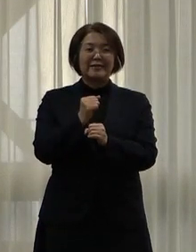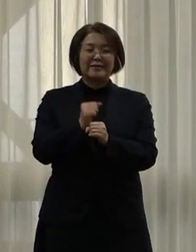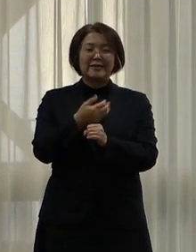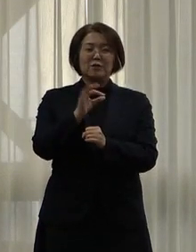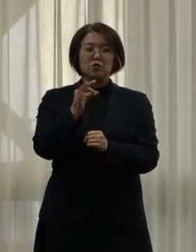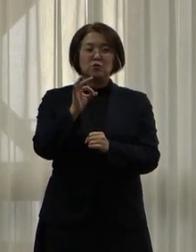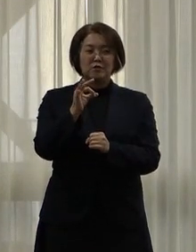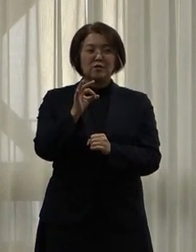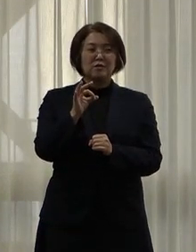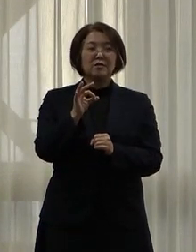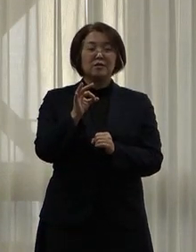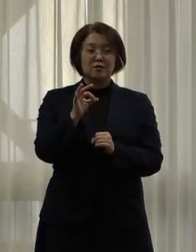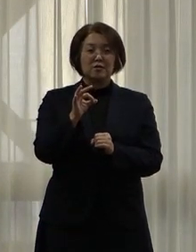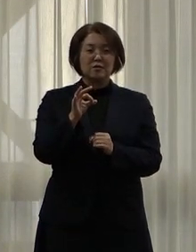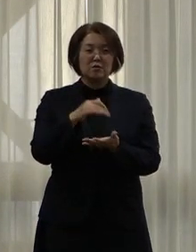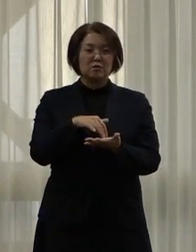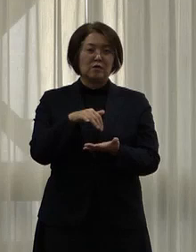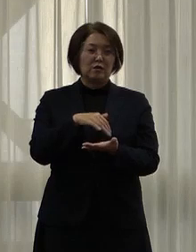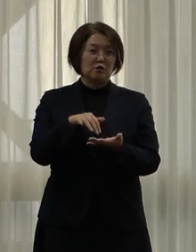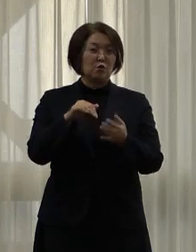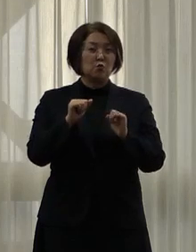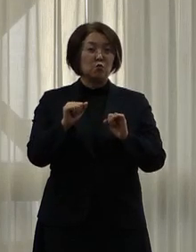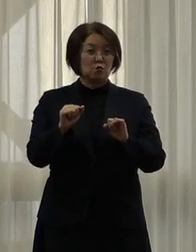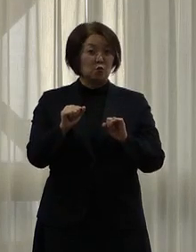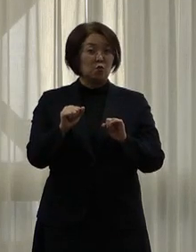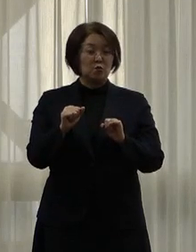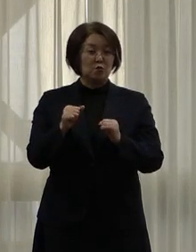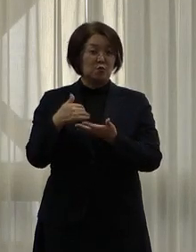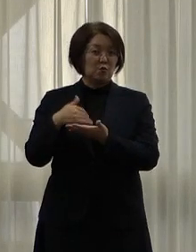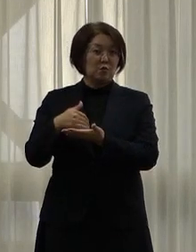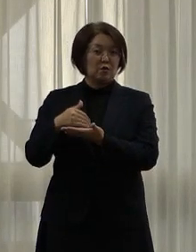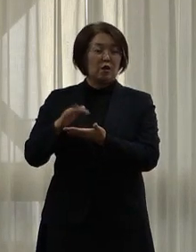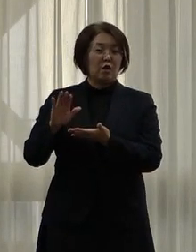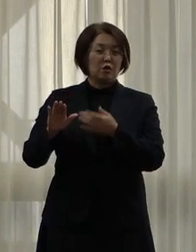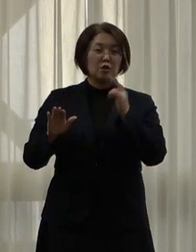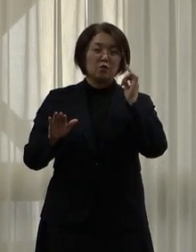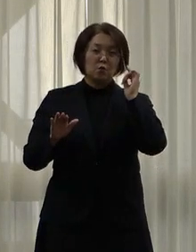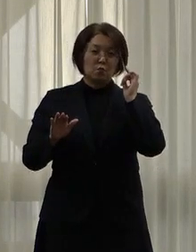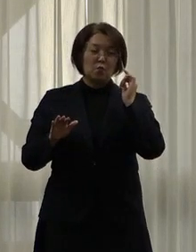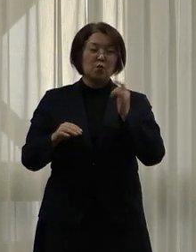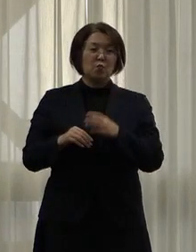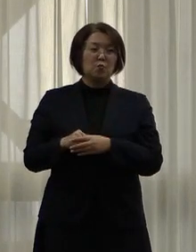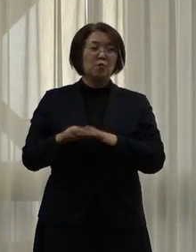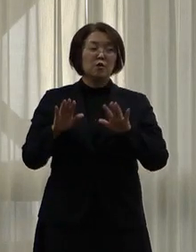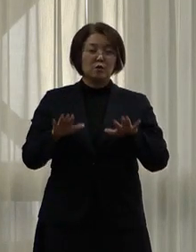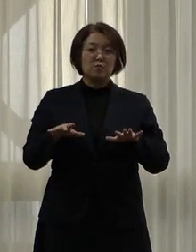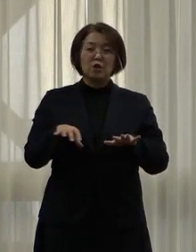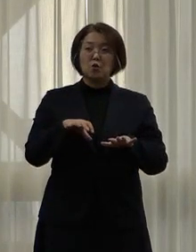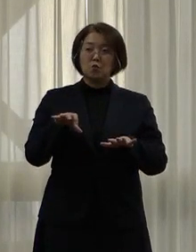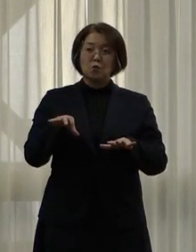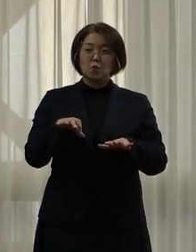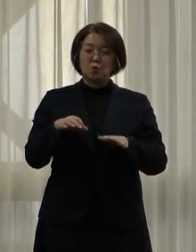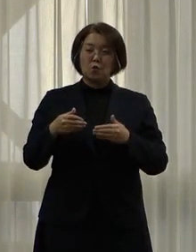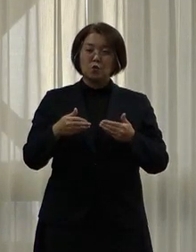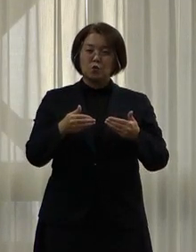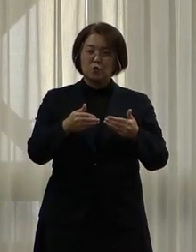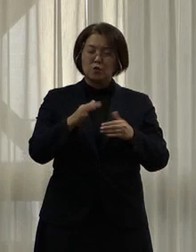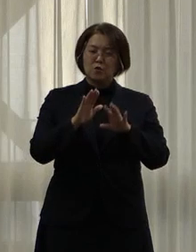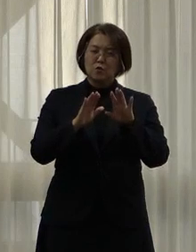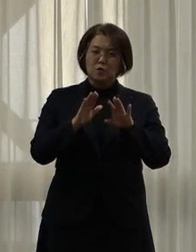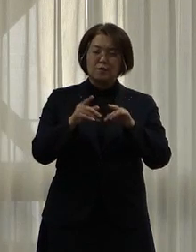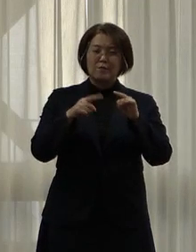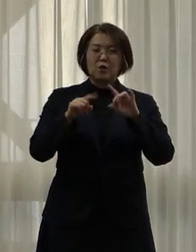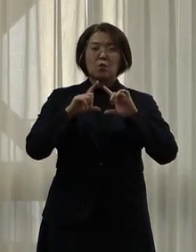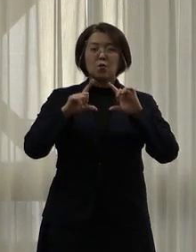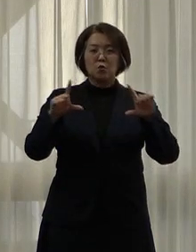を算出するというふうにおっしゃってたと思うんですけれども、今現在のその進捗と公表スケ